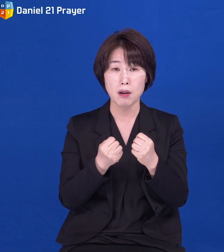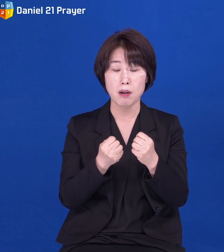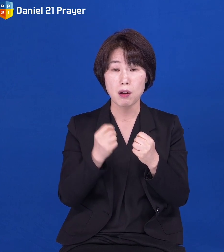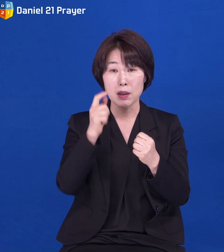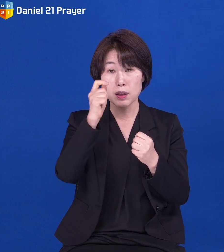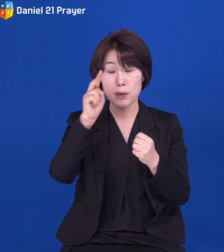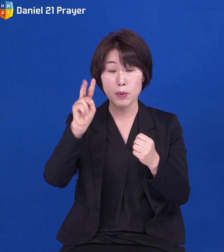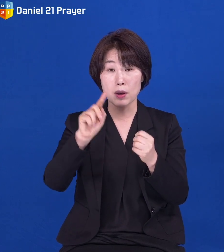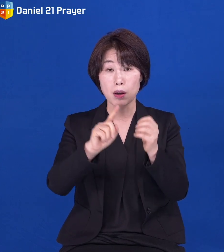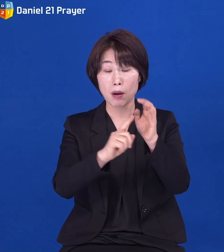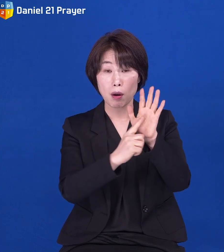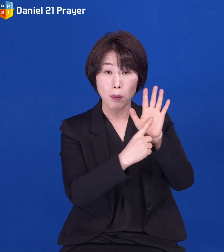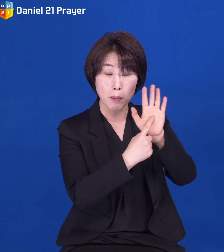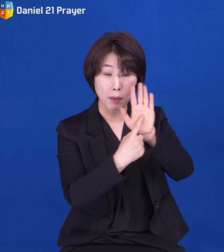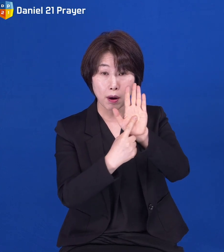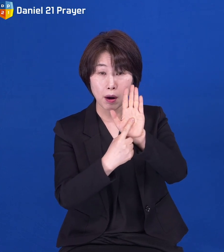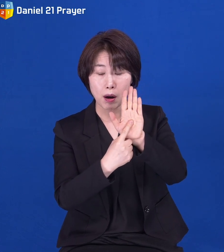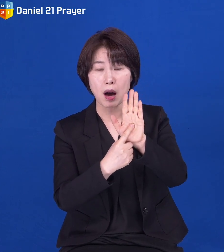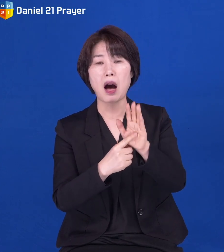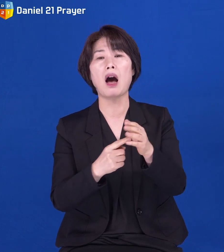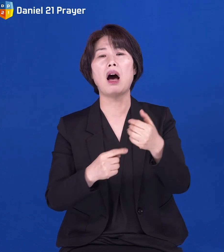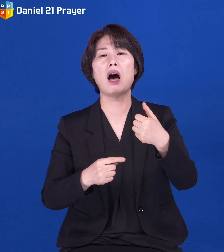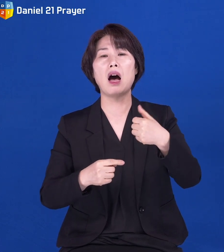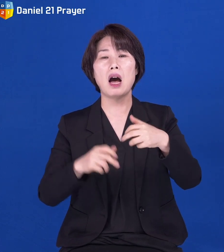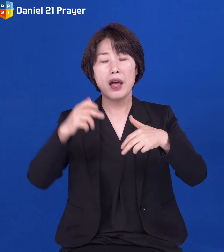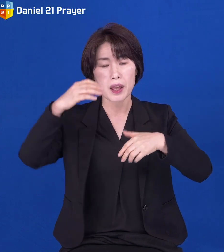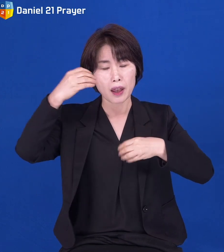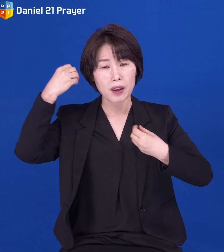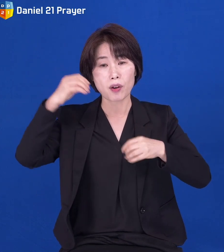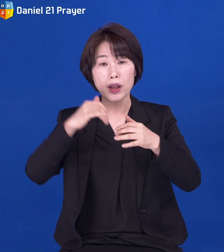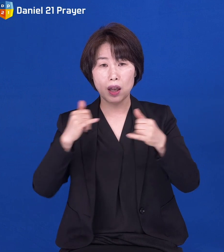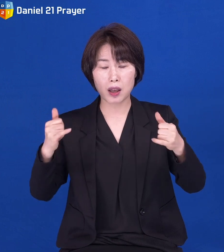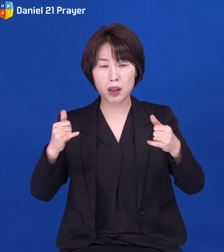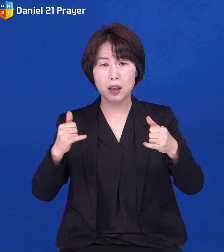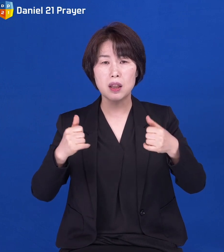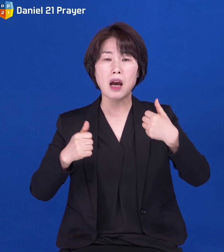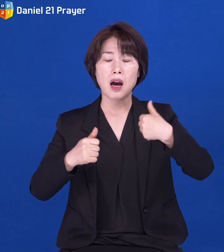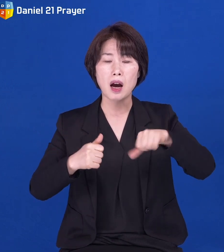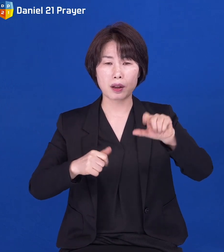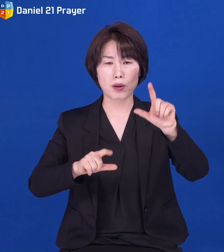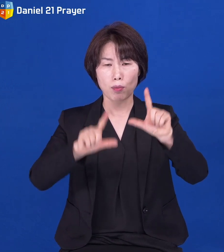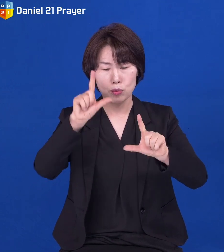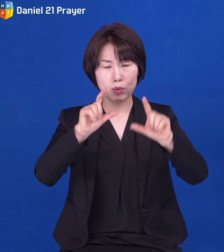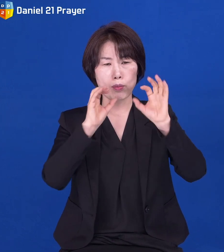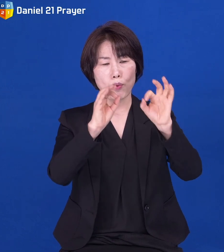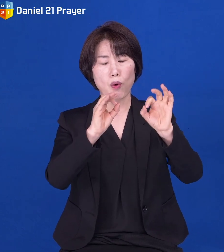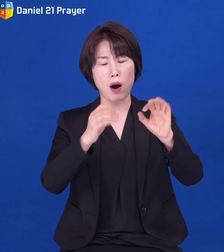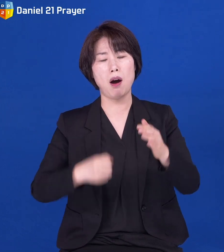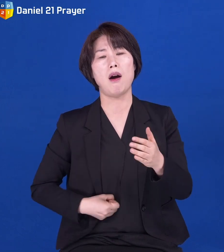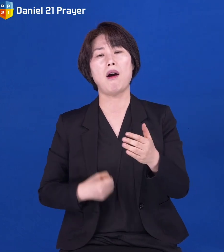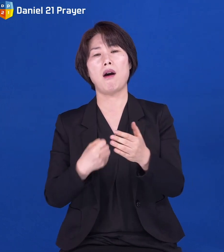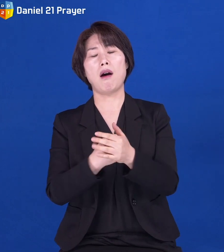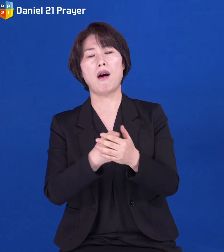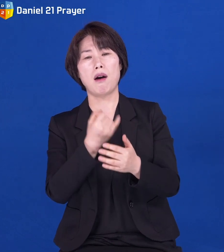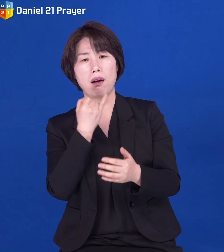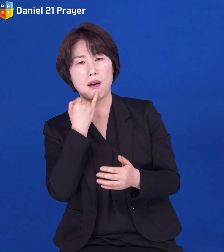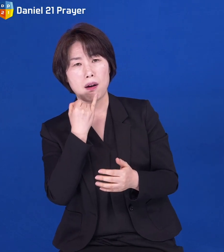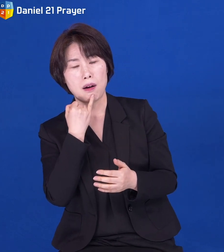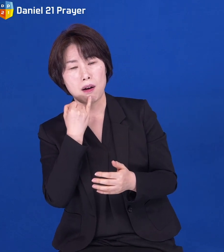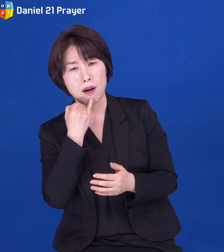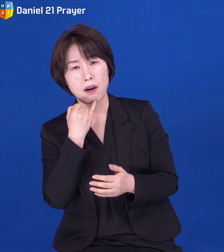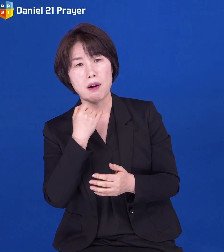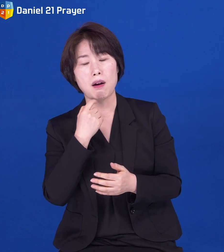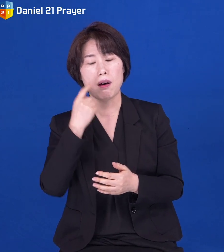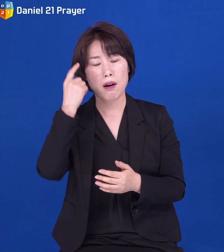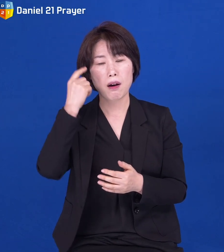있었어? 그러면서 위로를 받으시는 거예요. 근데 저는 그런 사람이 사실 상상도 안 해봤거든요. 저는 그런 사람이